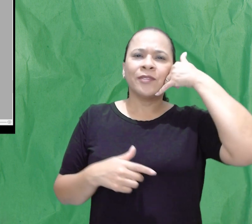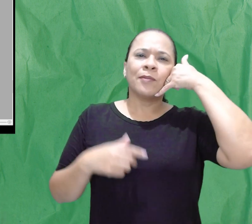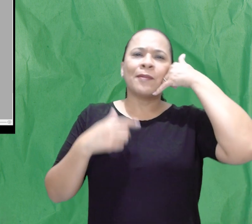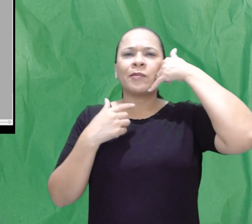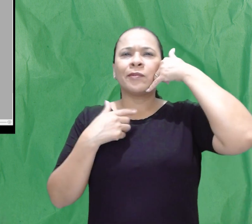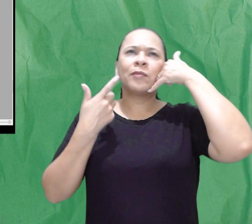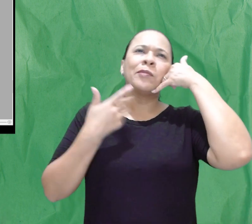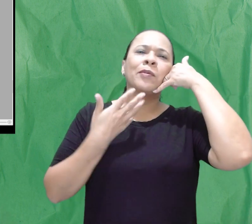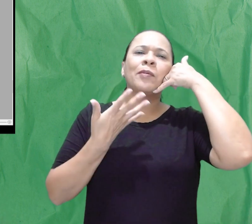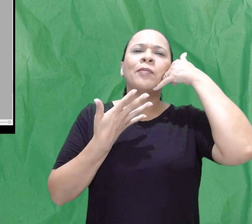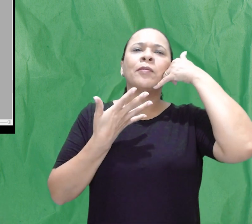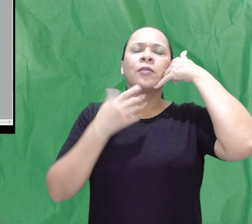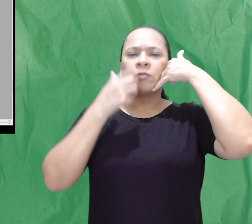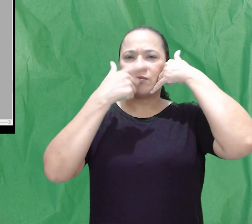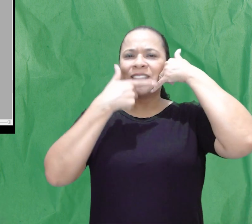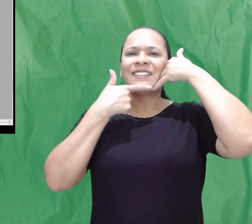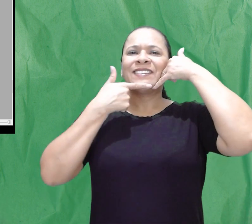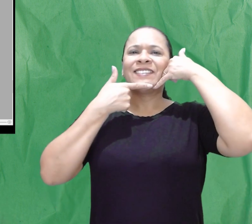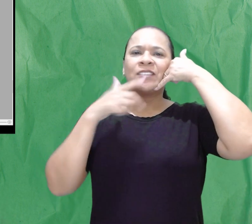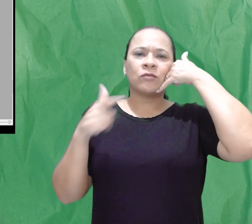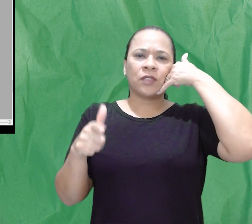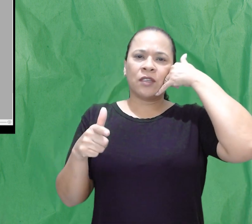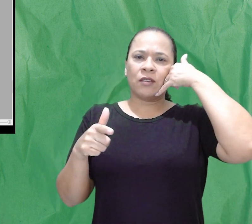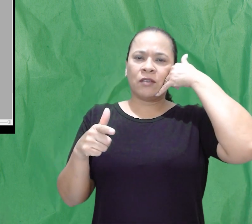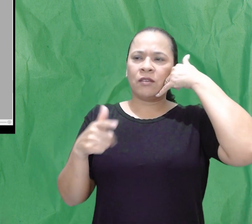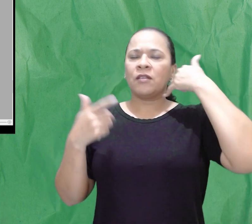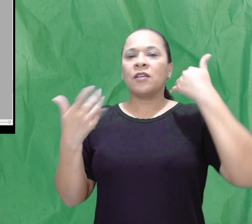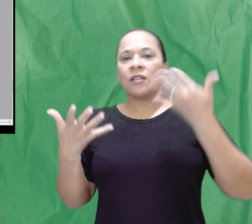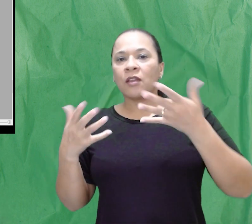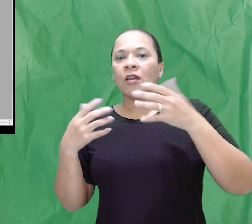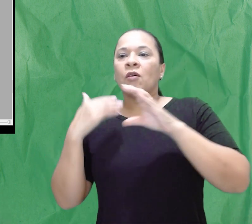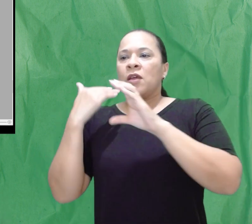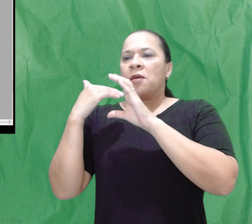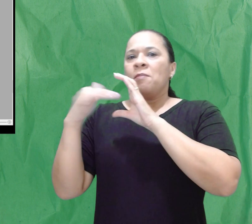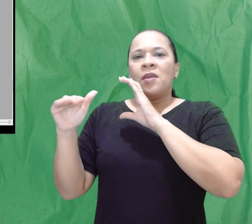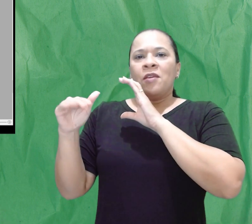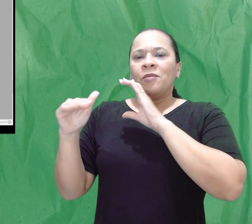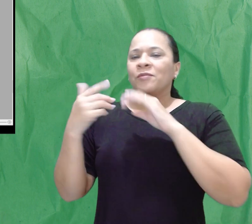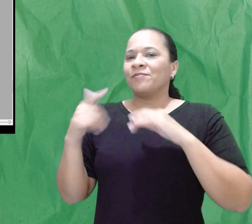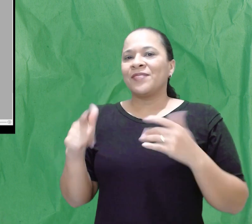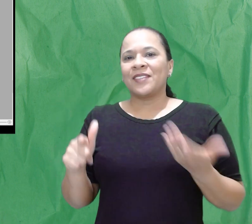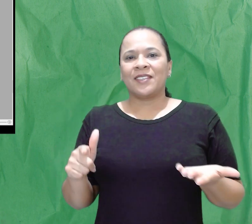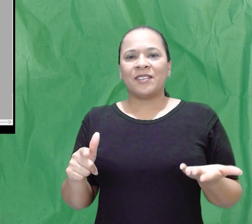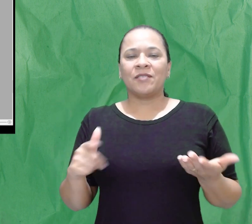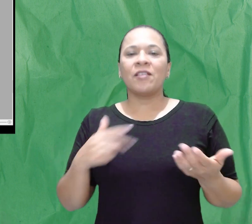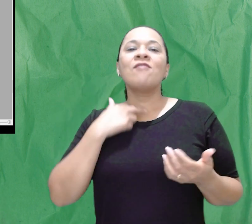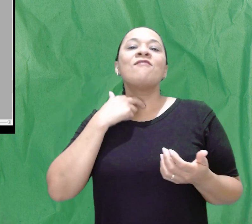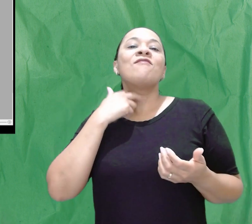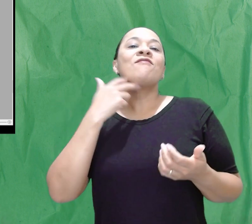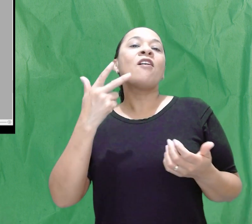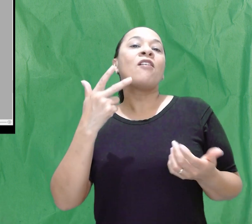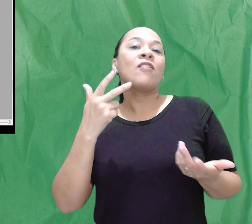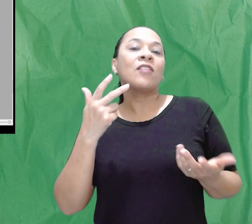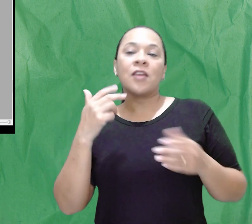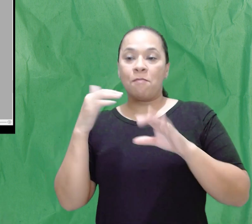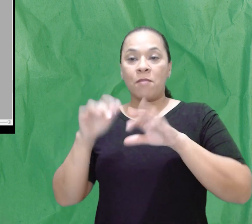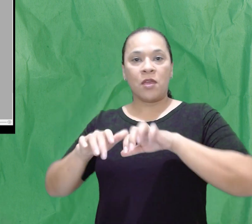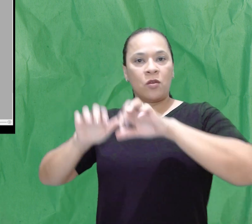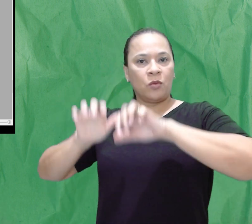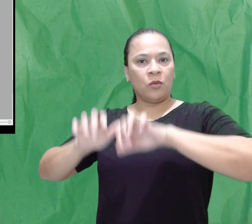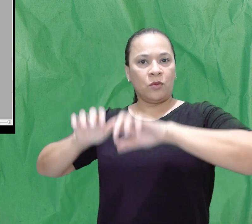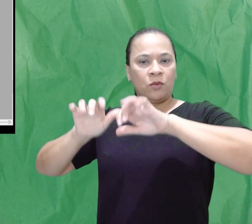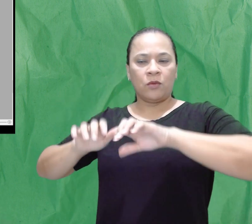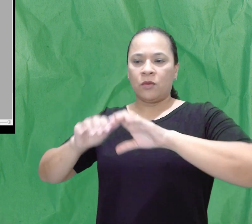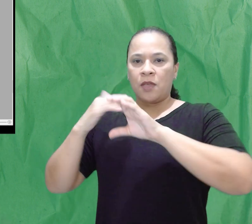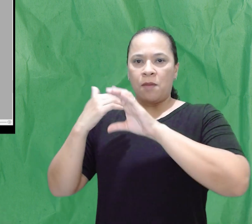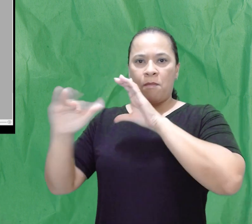nela. E, por outro lado, na mensagem, no e-mail, a gente perde isso, os dois, né? A gente perde a entonação e